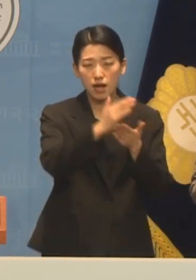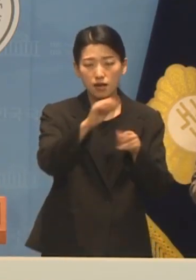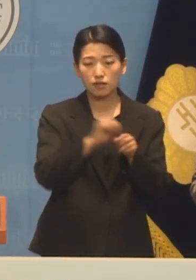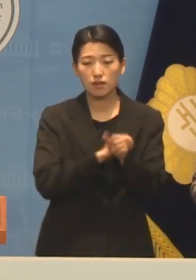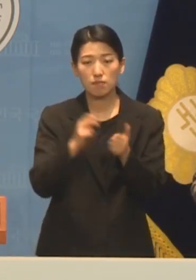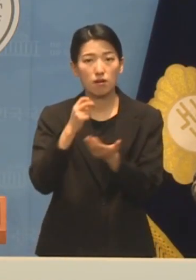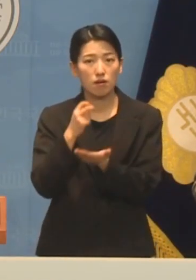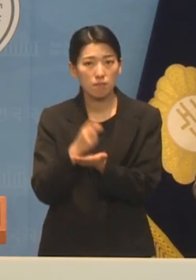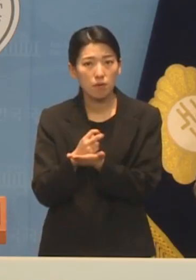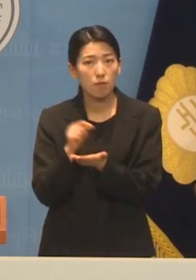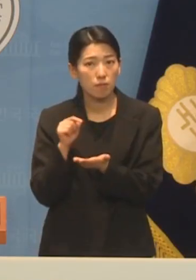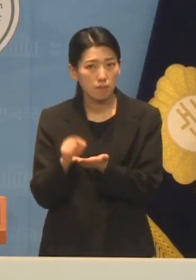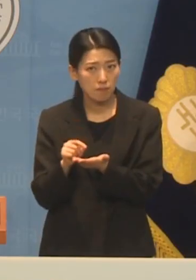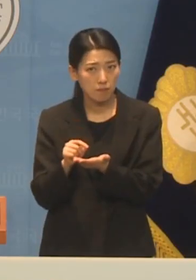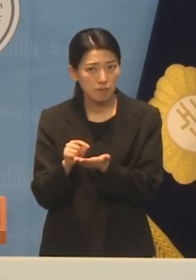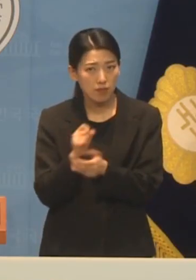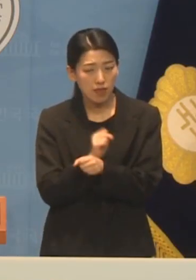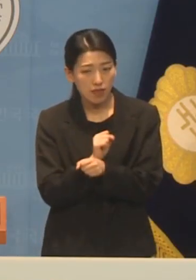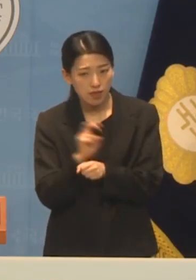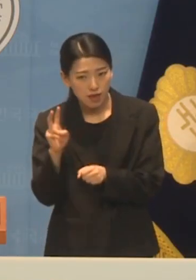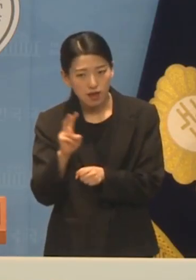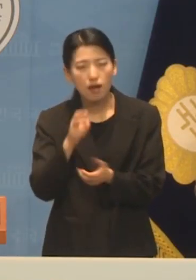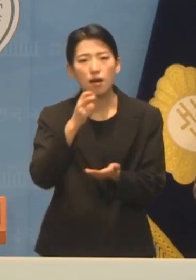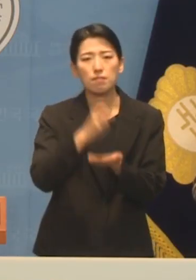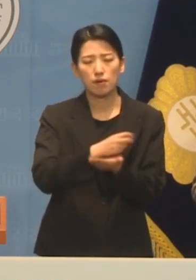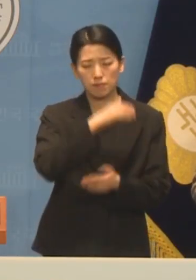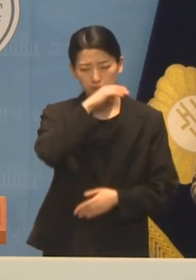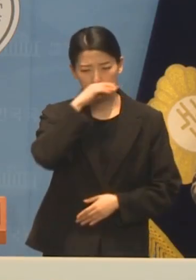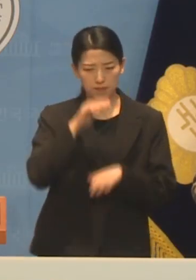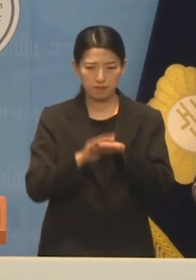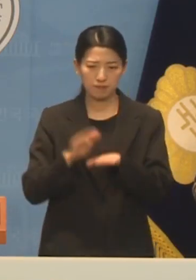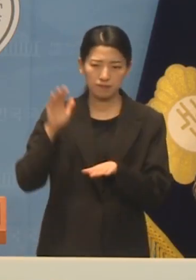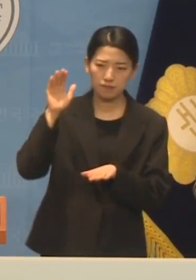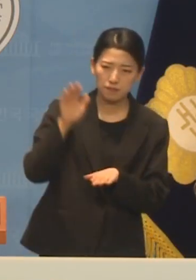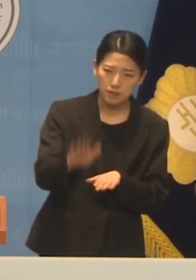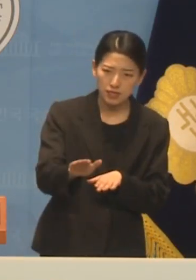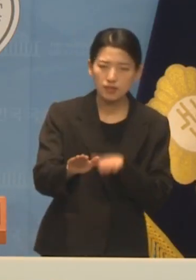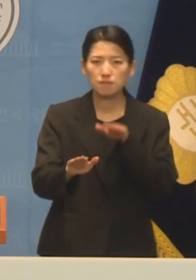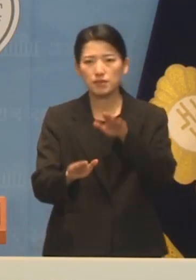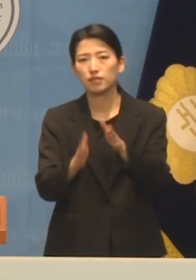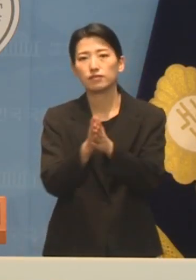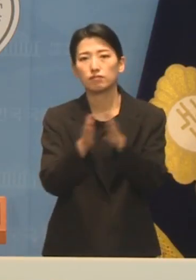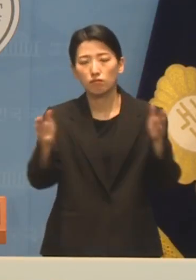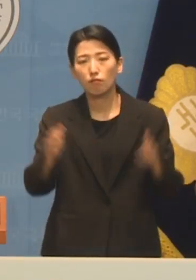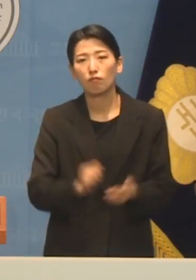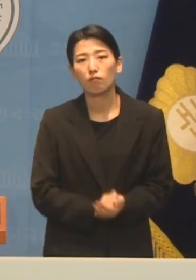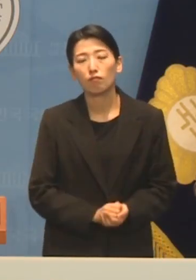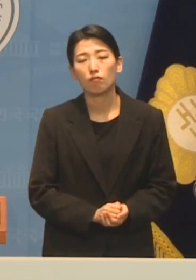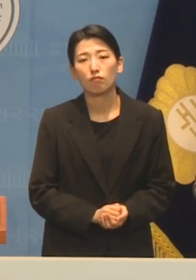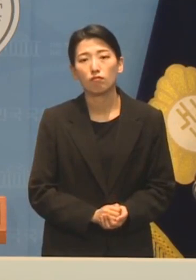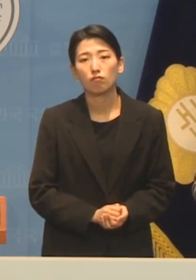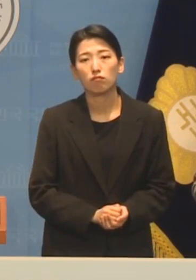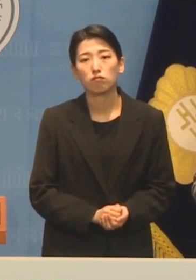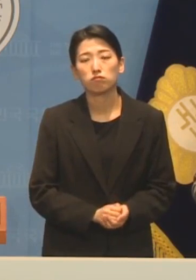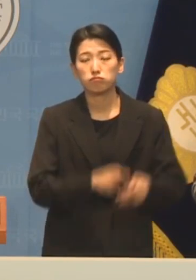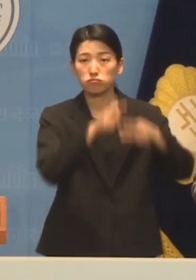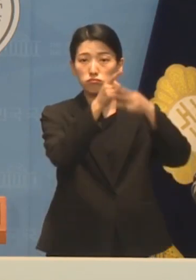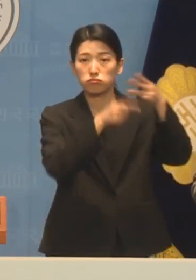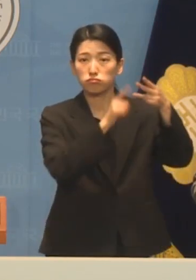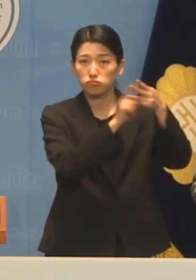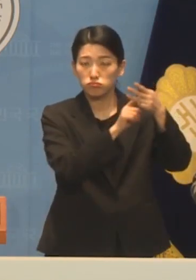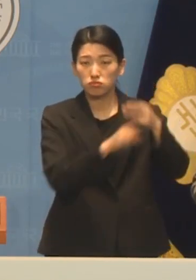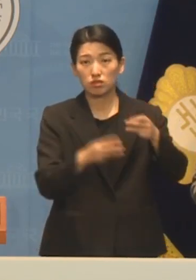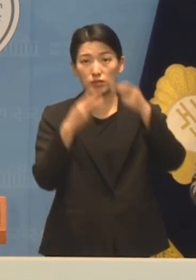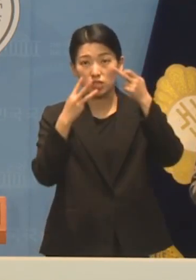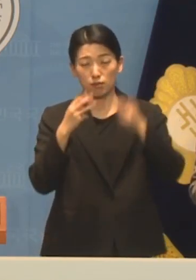제정이 헌정질서 회복의 첫 걸음입니다. 4월 4일 반헌법적 계엄으로 친위 구테타를 일으킨 내란